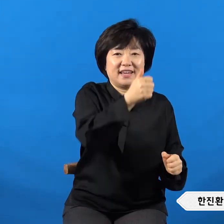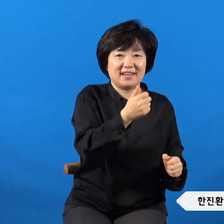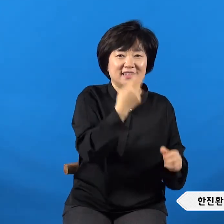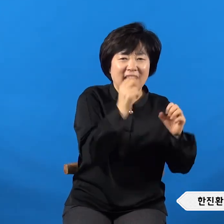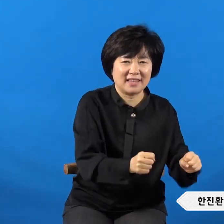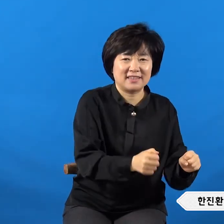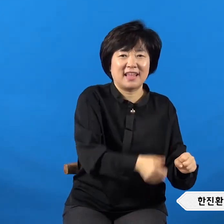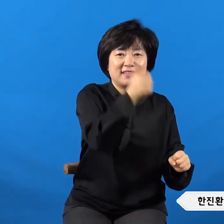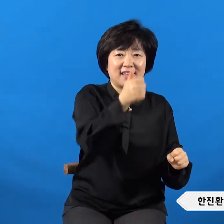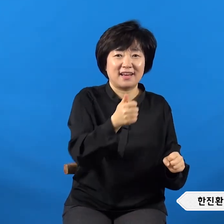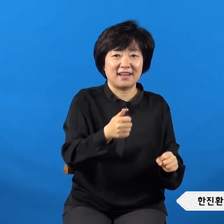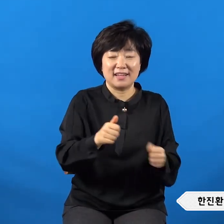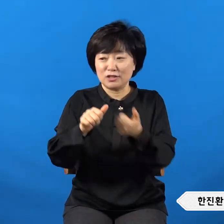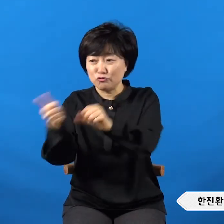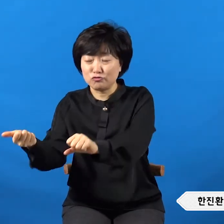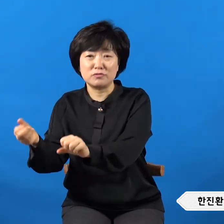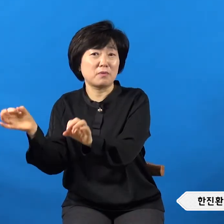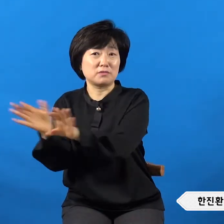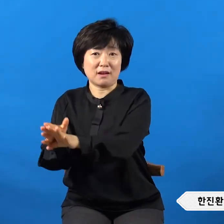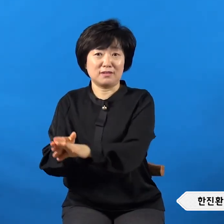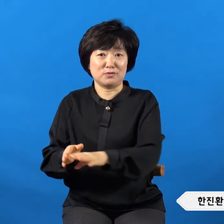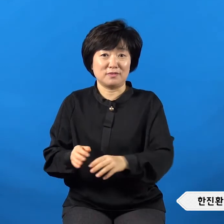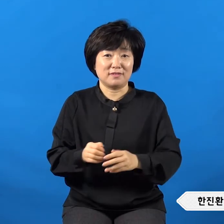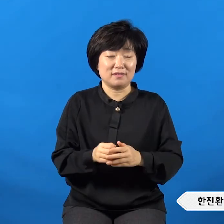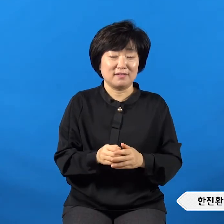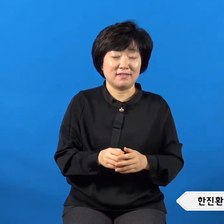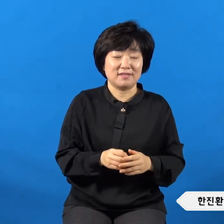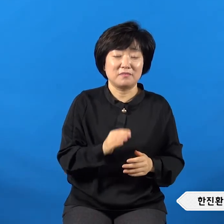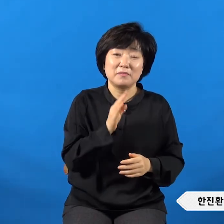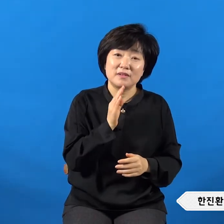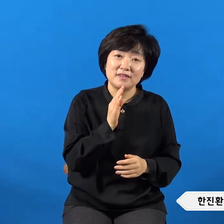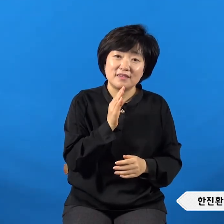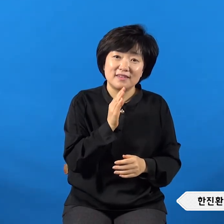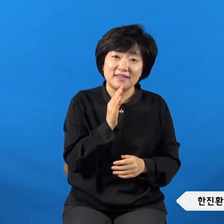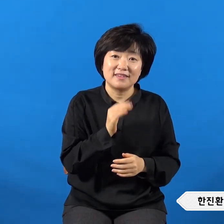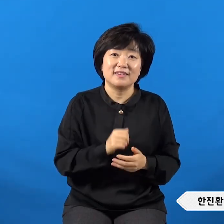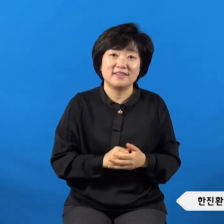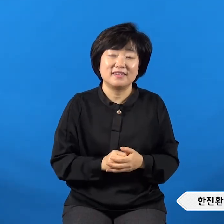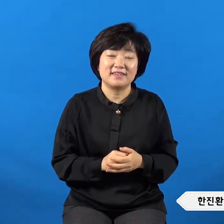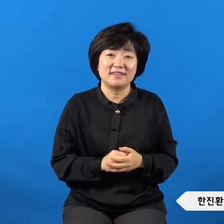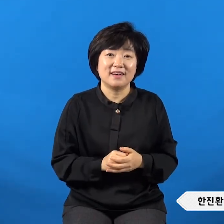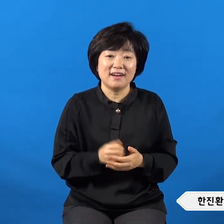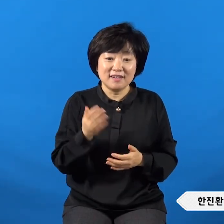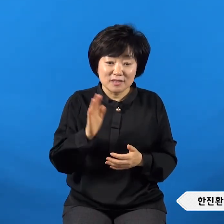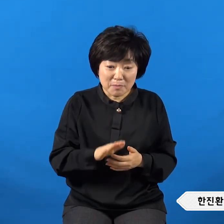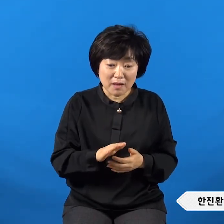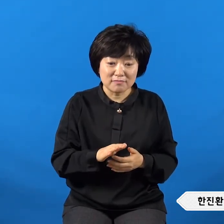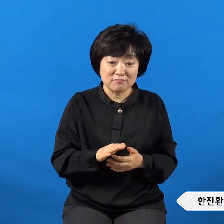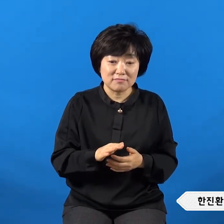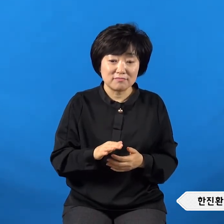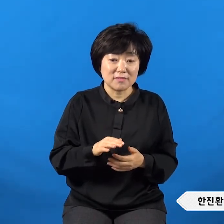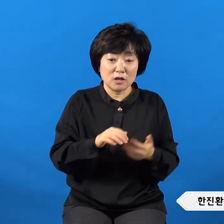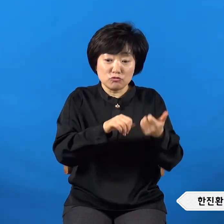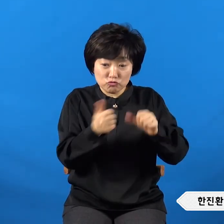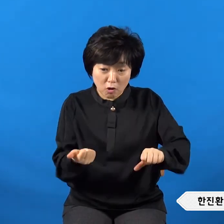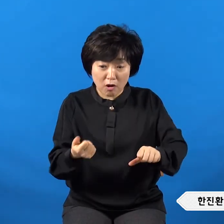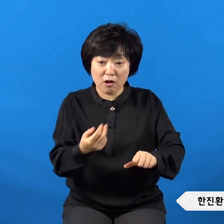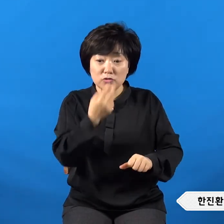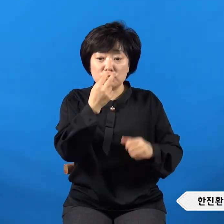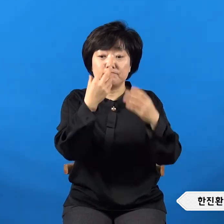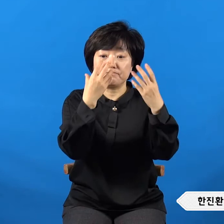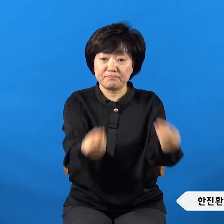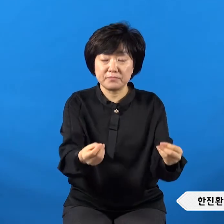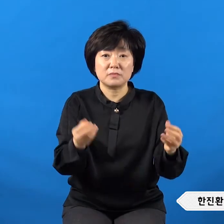낫다, 살아야 된다 그 말입니다. 그건 누가 모릅니까? 그런데 무대에 불이 꺼지면